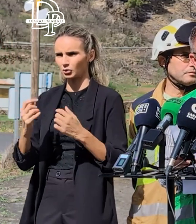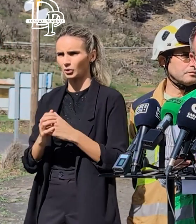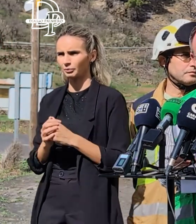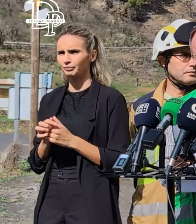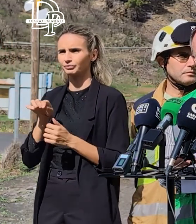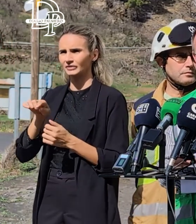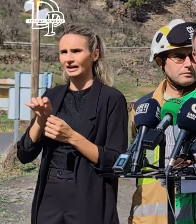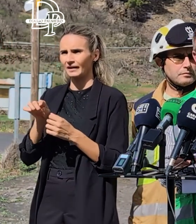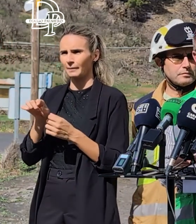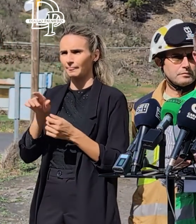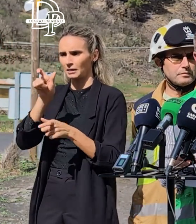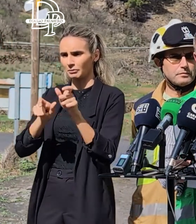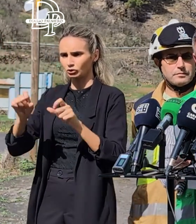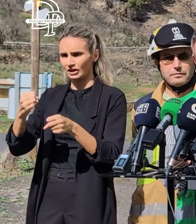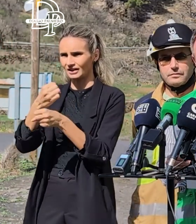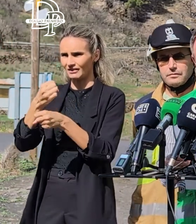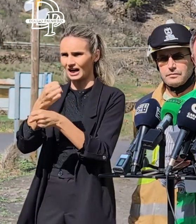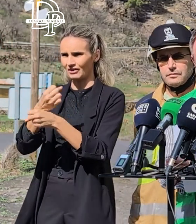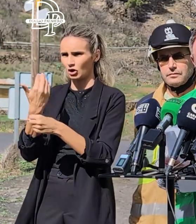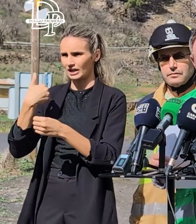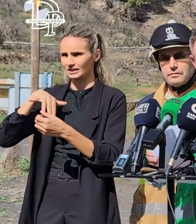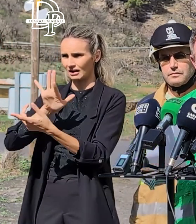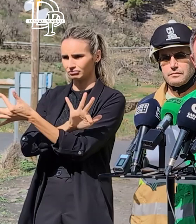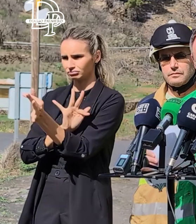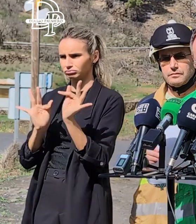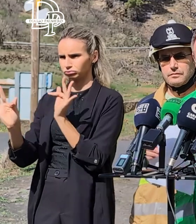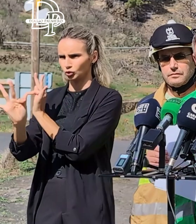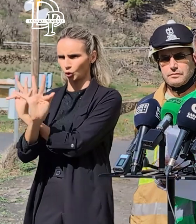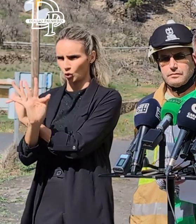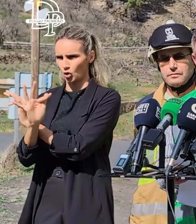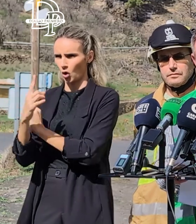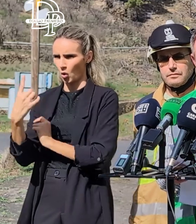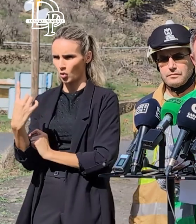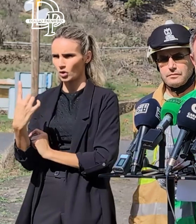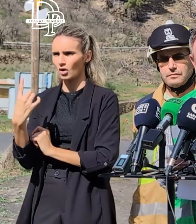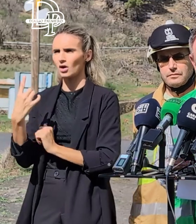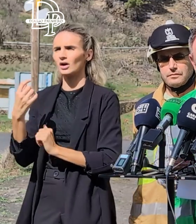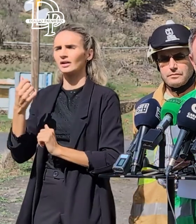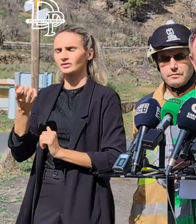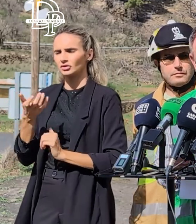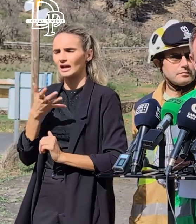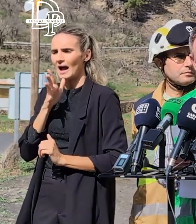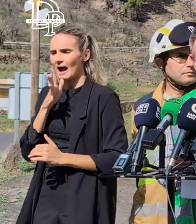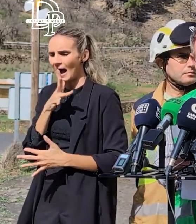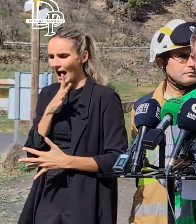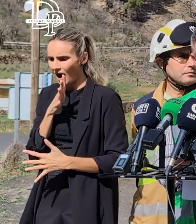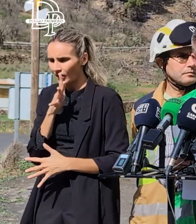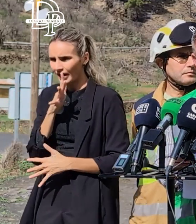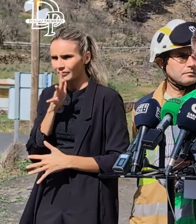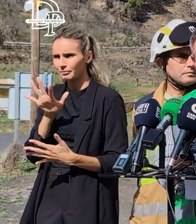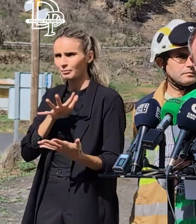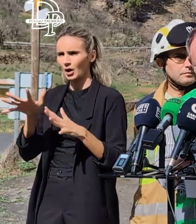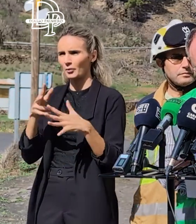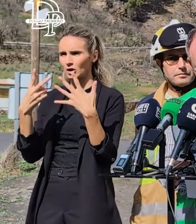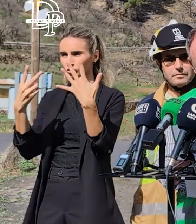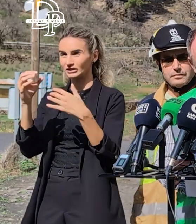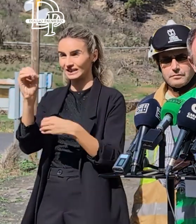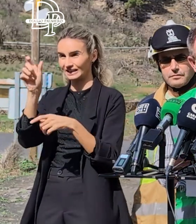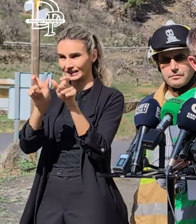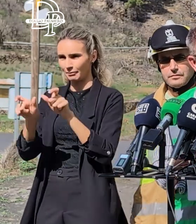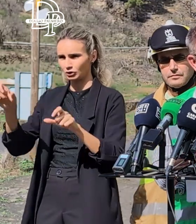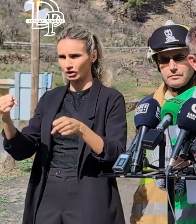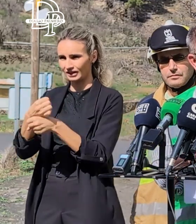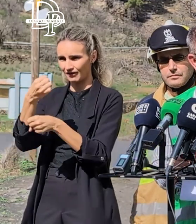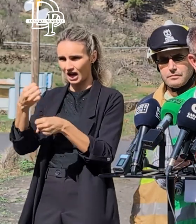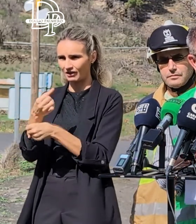de esos efectivos, de esos 80 efectivos, y en este momento pues contamos con aproximadamente 60 personas,